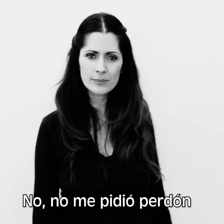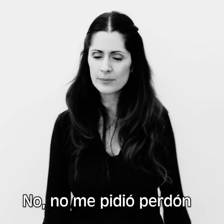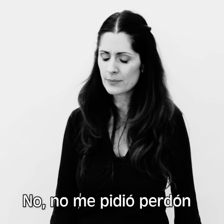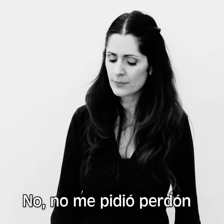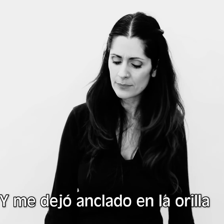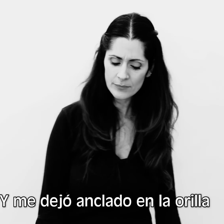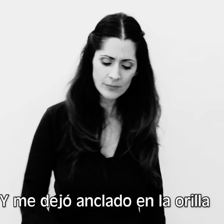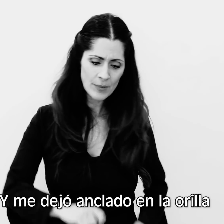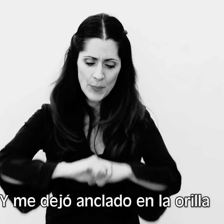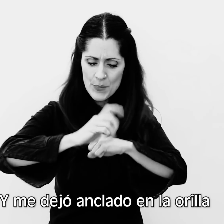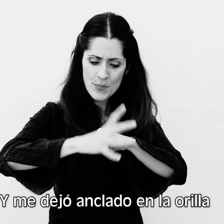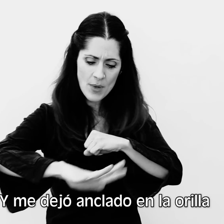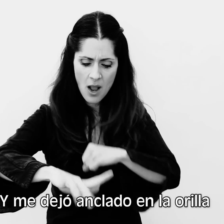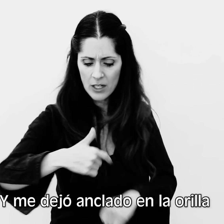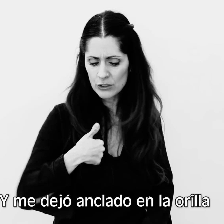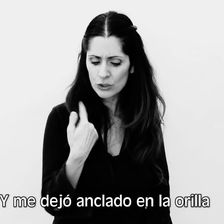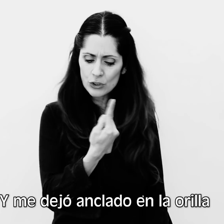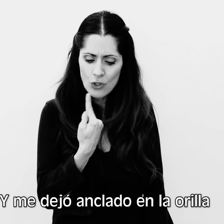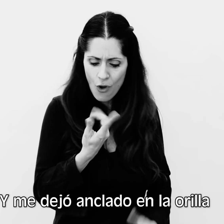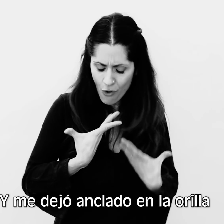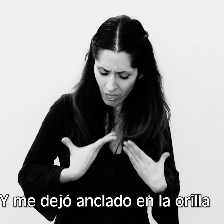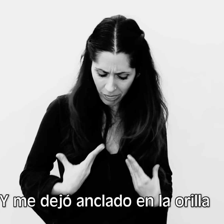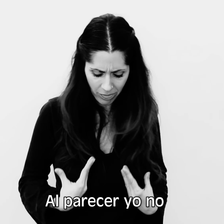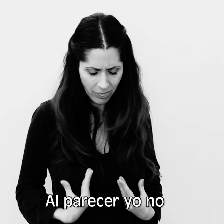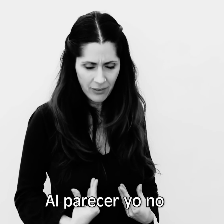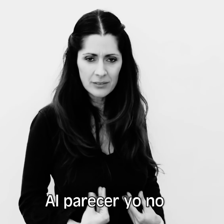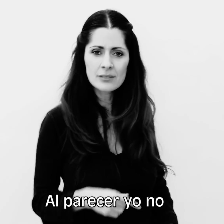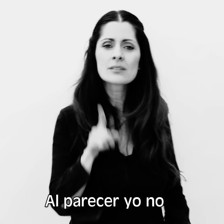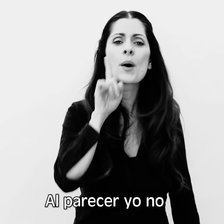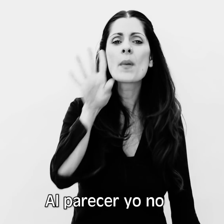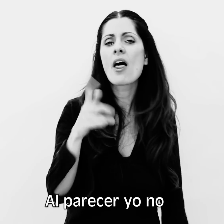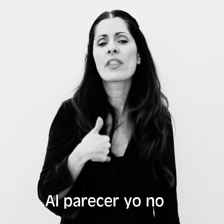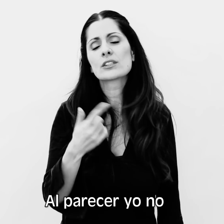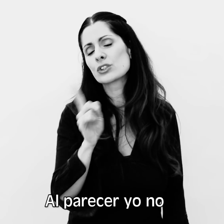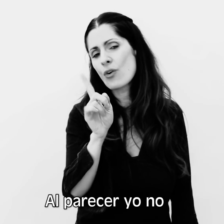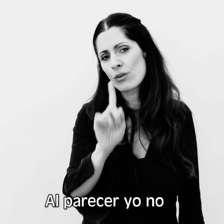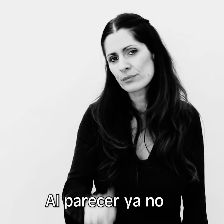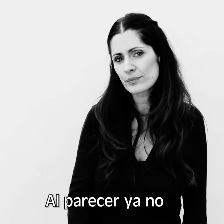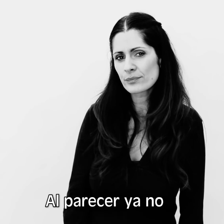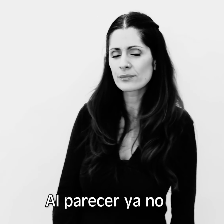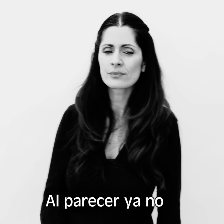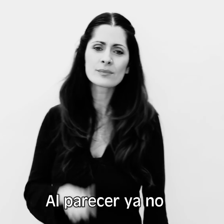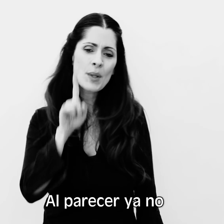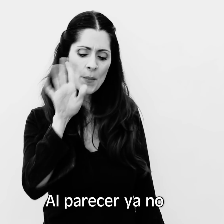Me dejó anclado en la orilla Al parecer yo no Al parecer ya no